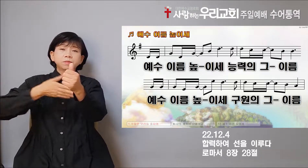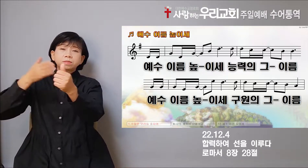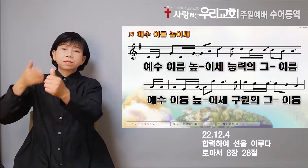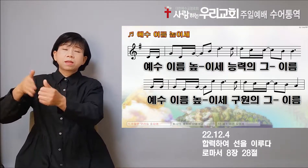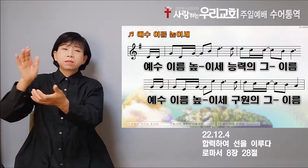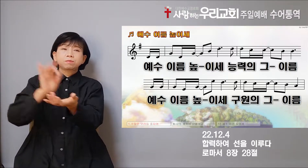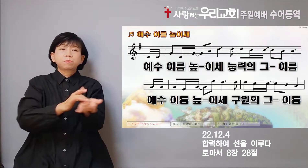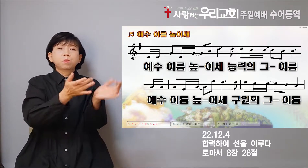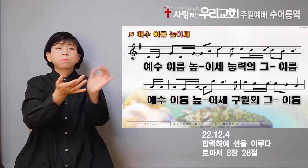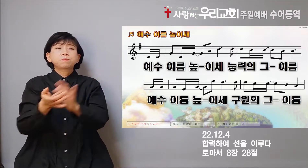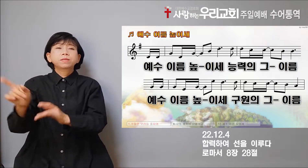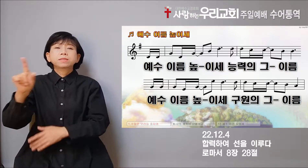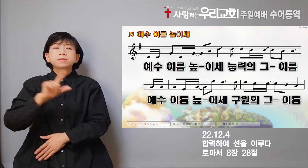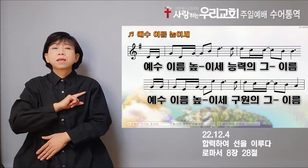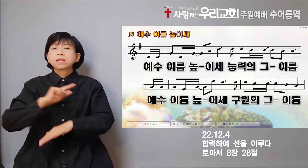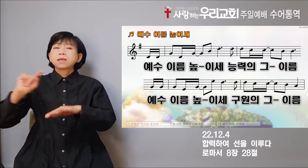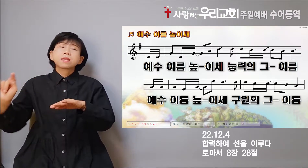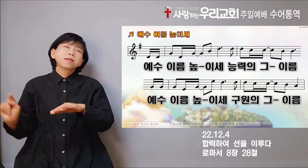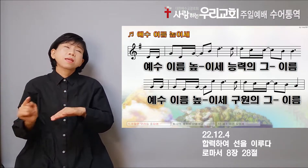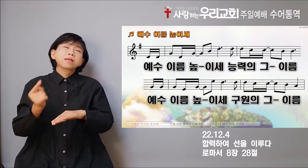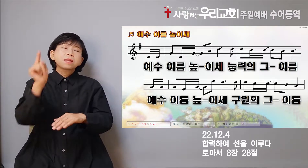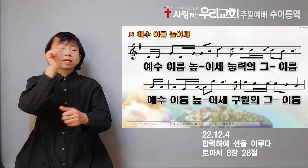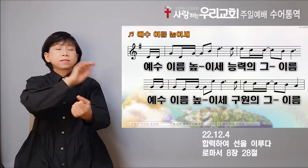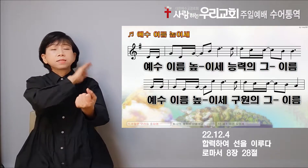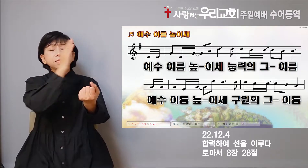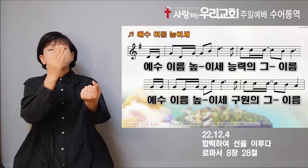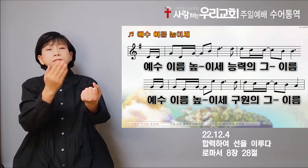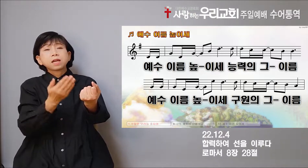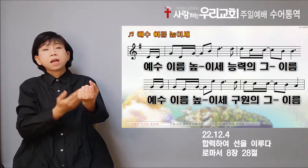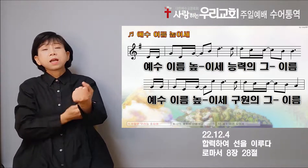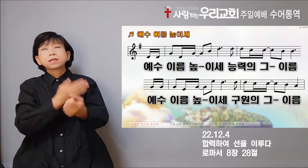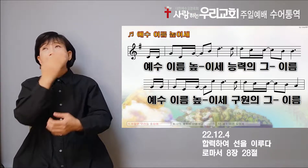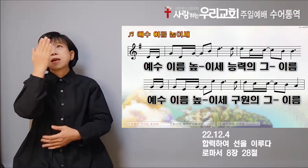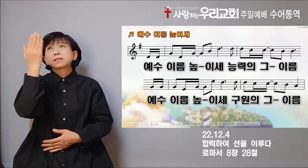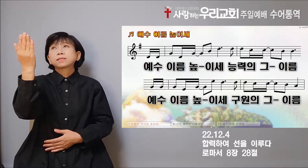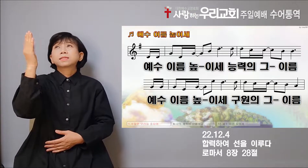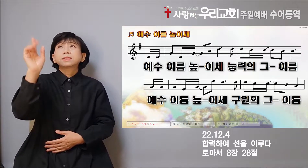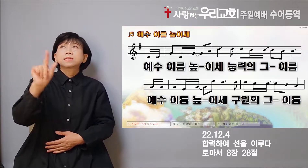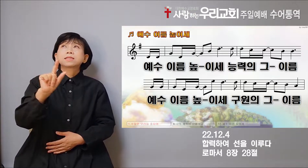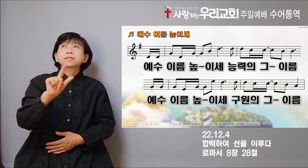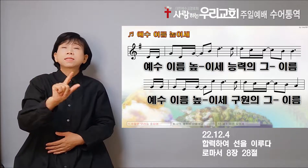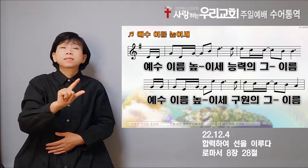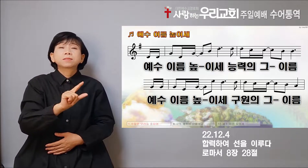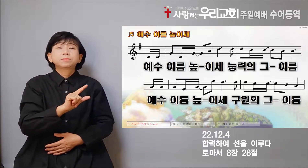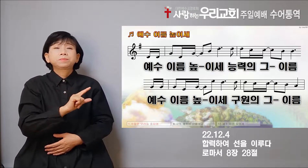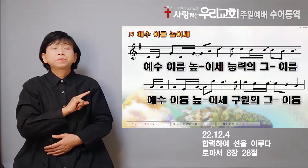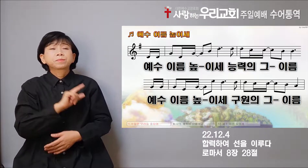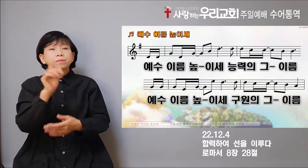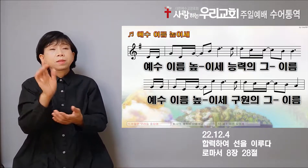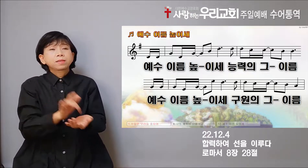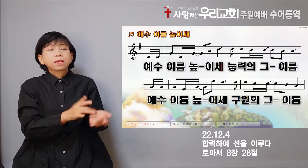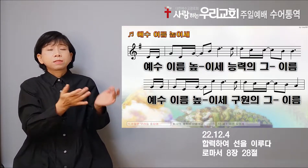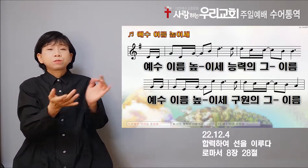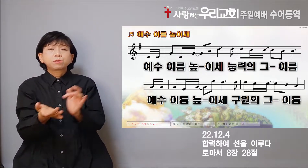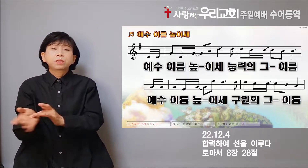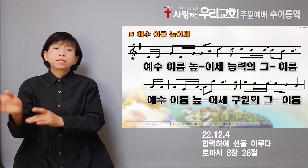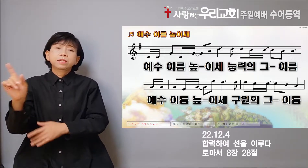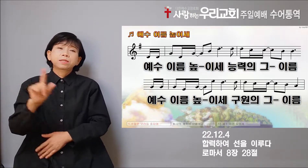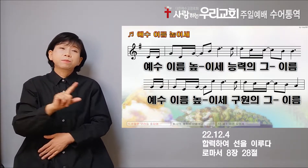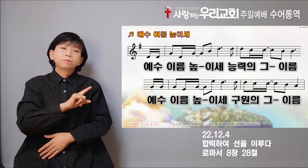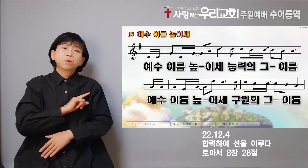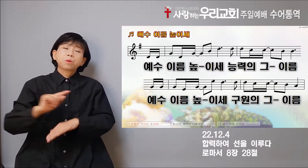예수 이름 높이세 능력의 그 이름